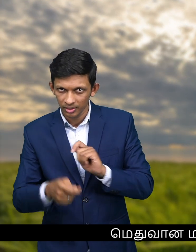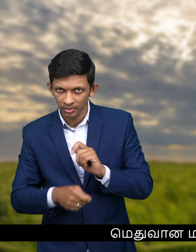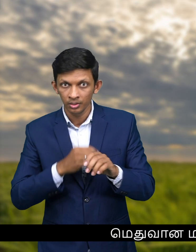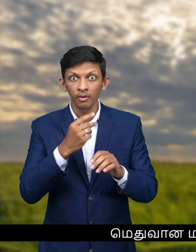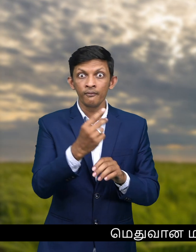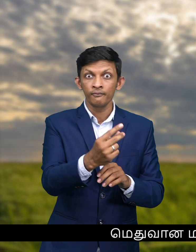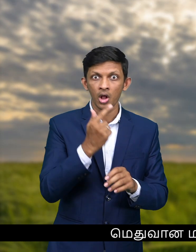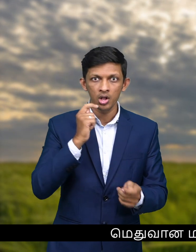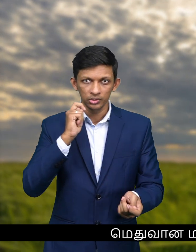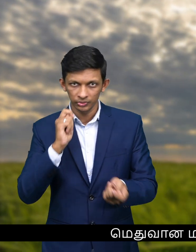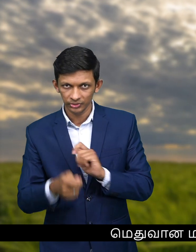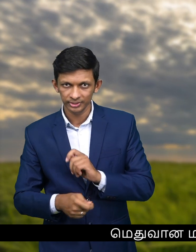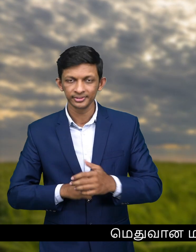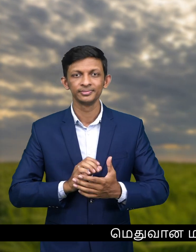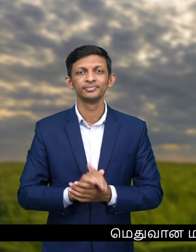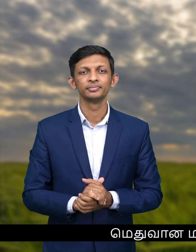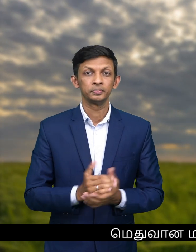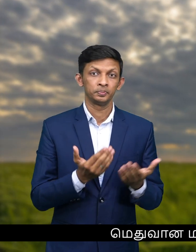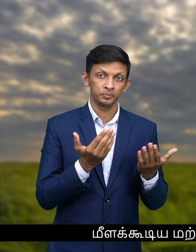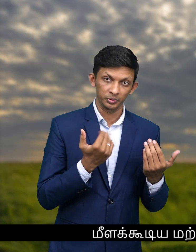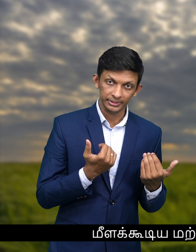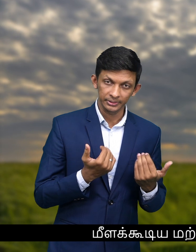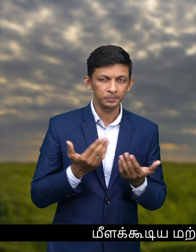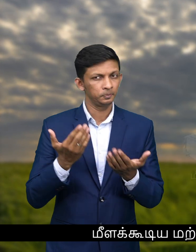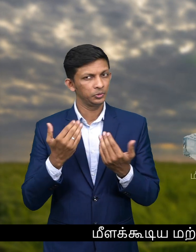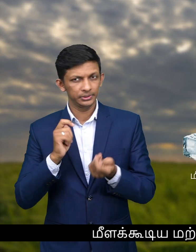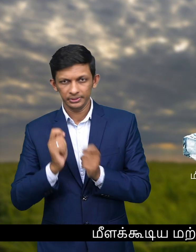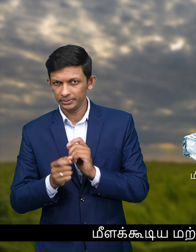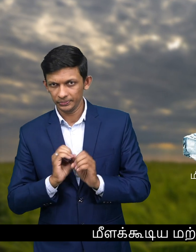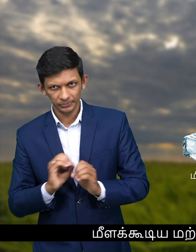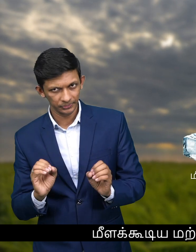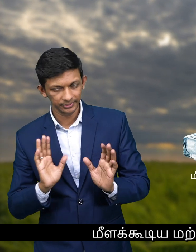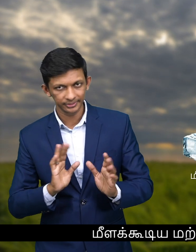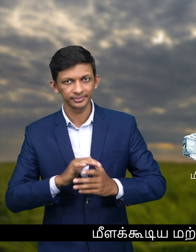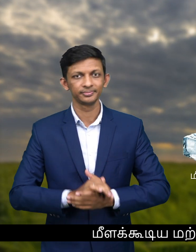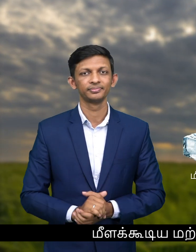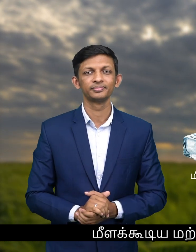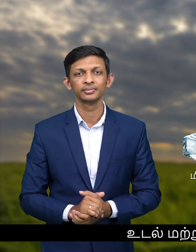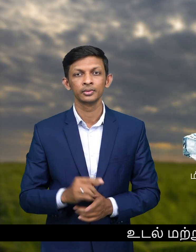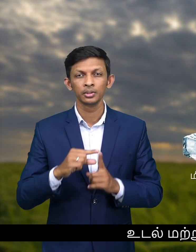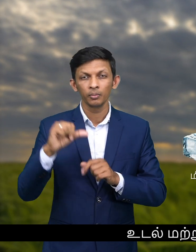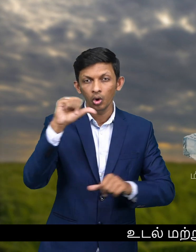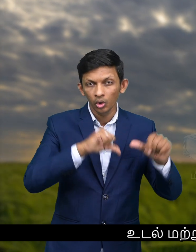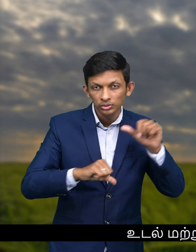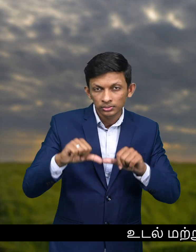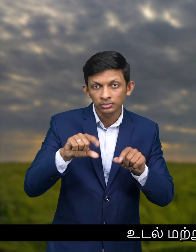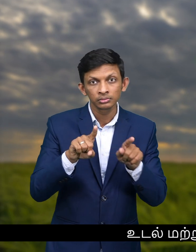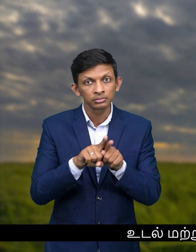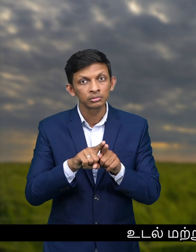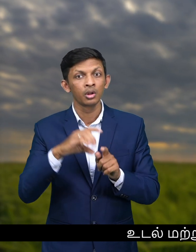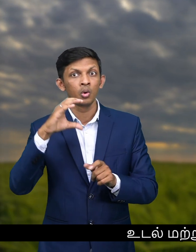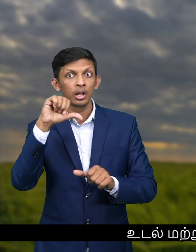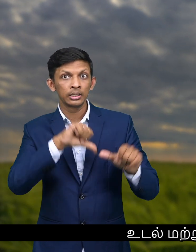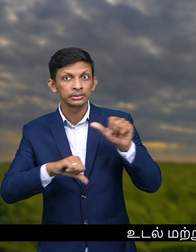மெதுவான மற்றும் வேகமான மாற்றங்கள், மீளக்கூடிய மற்றும் மாற்ற முடியாத மாற்றங்கள், உடல் மற்றும்